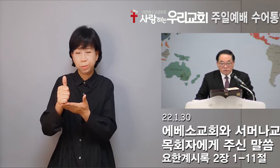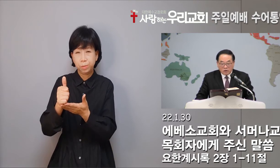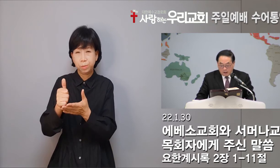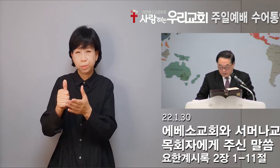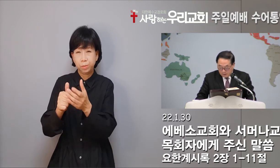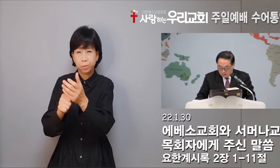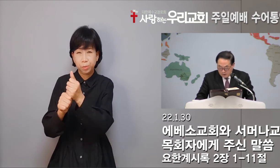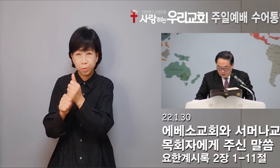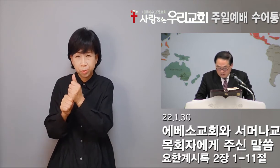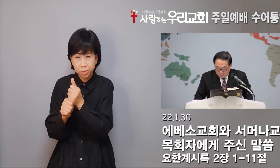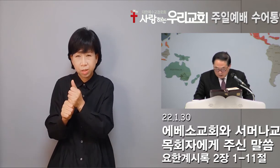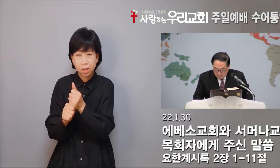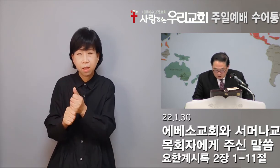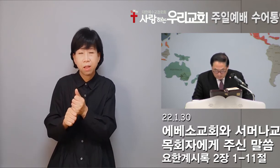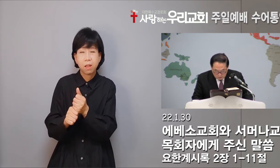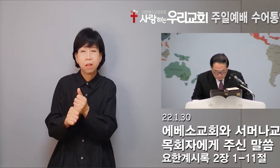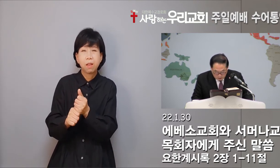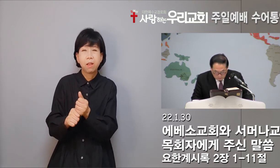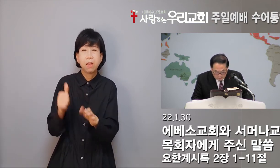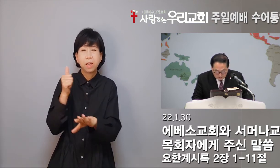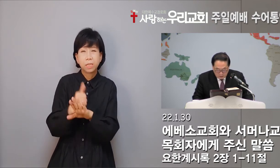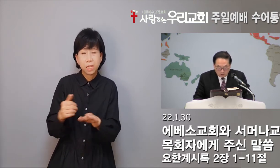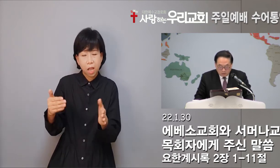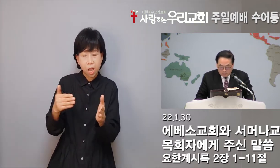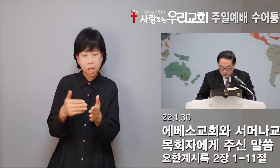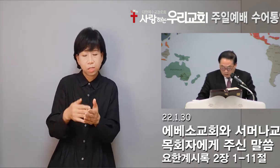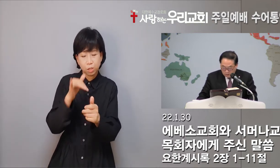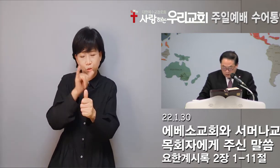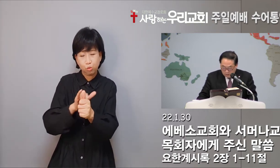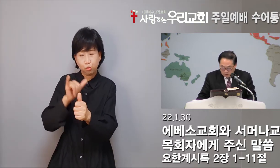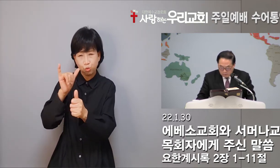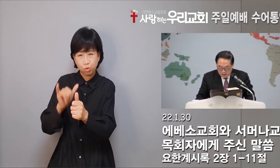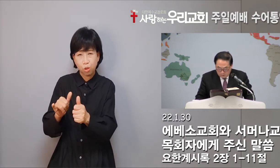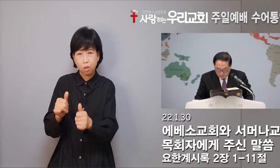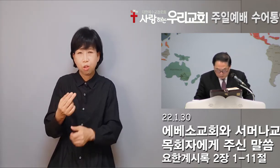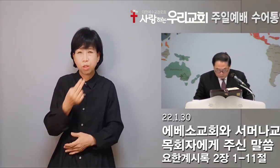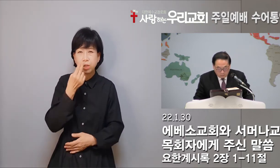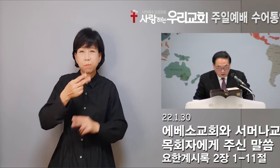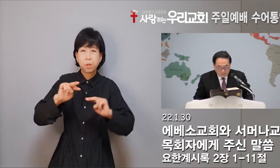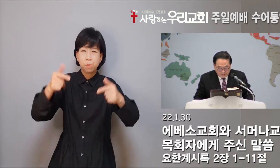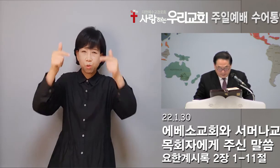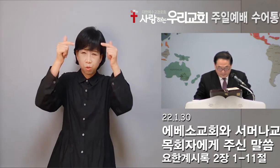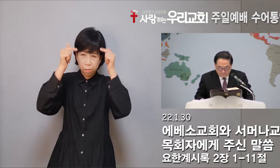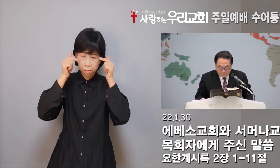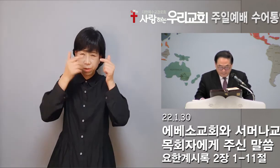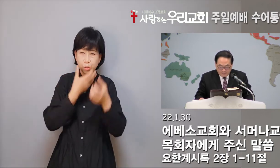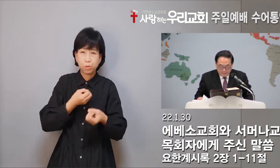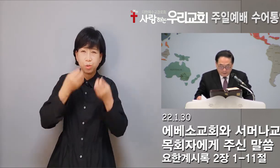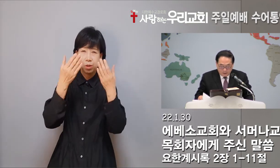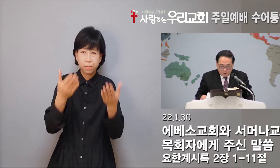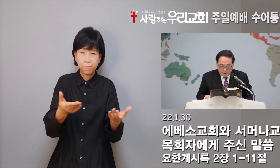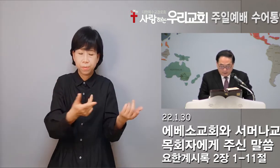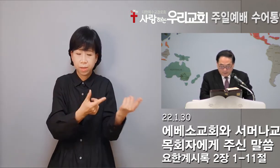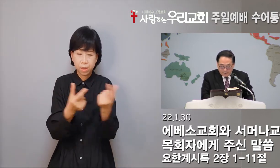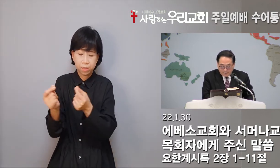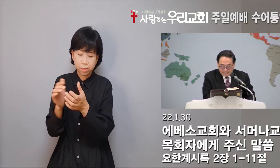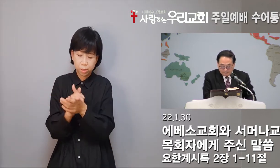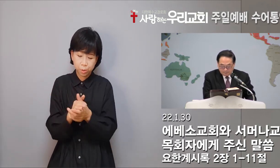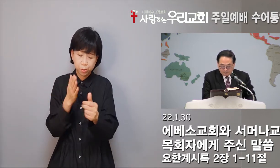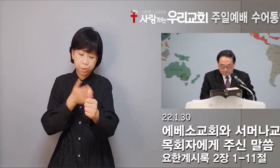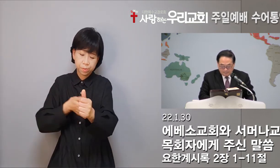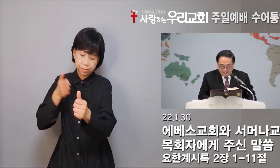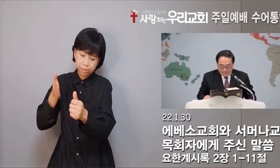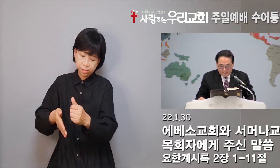끝까지 충성하며 생명의 면류관을 받는 성도들 되기를 주님의 이름으로 축복합니다.